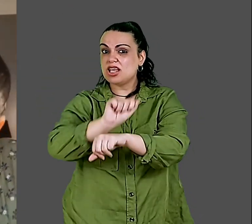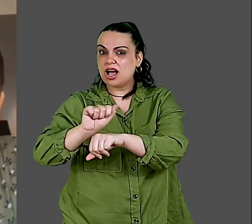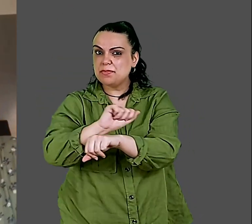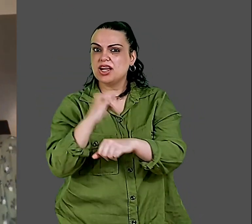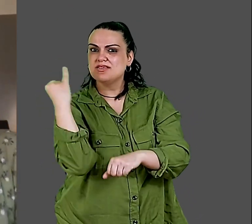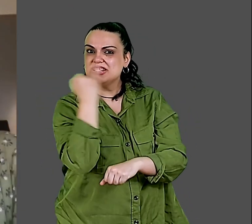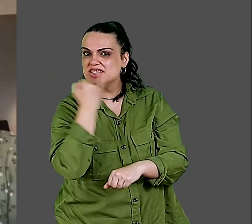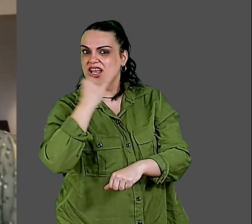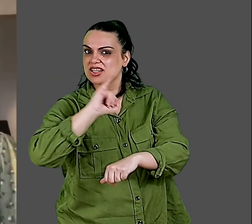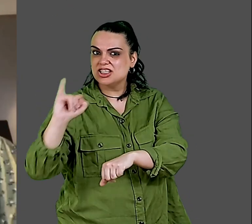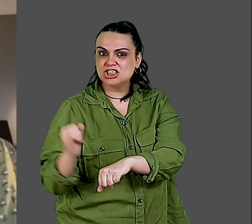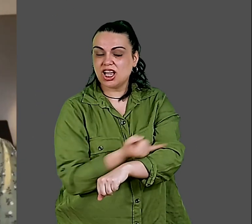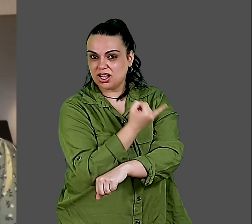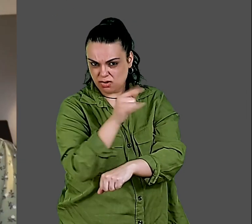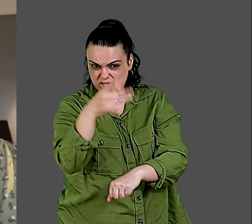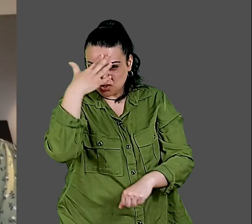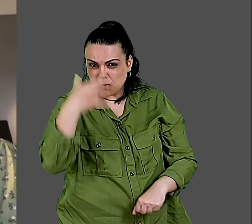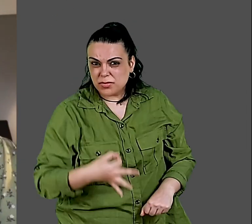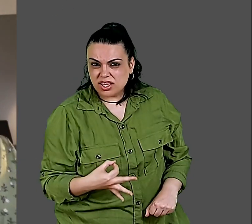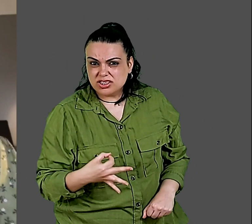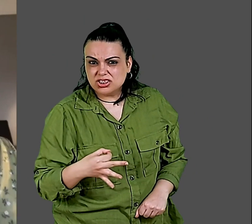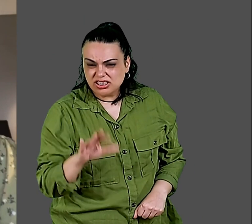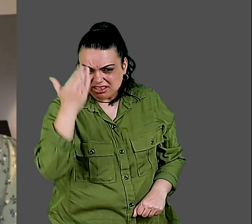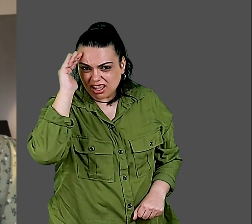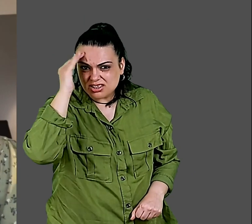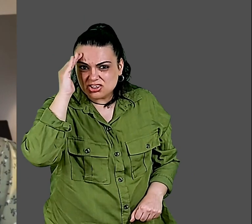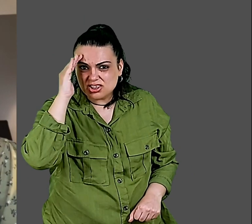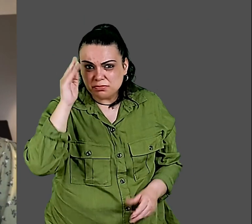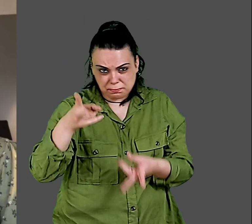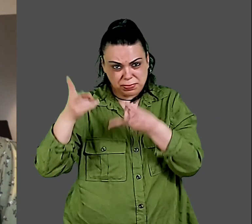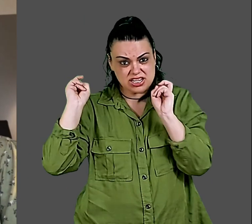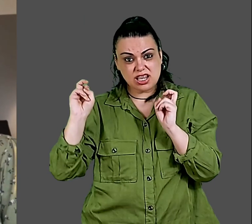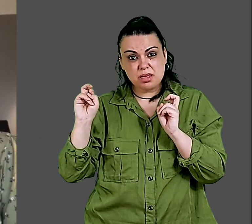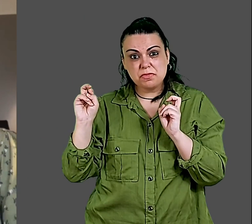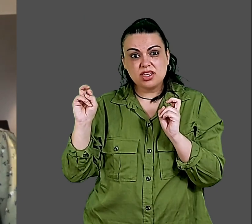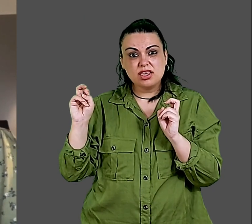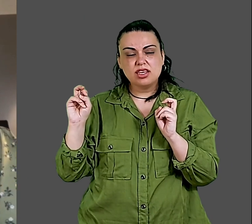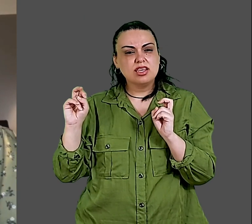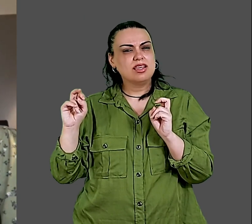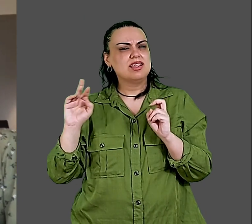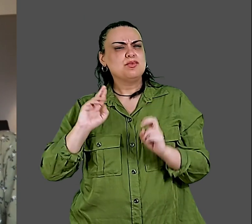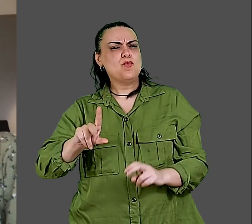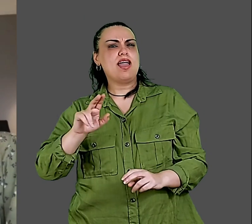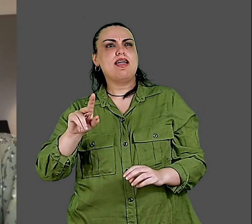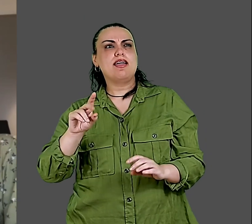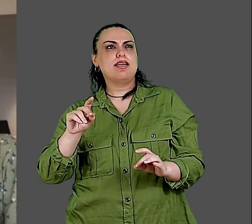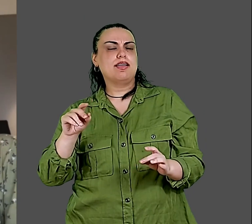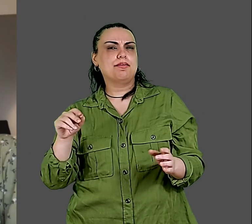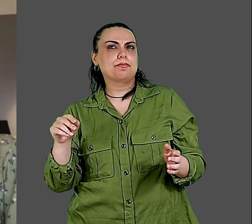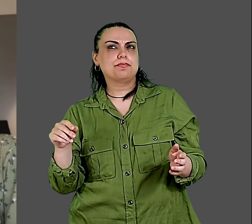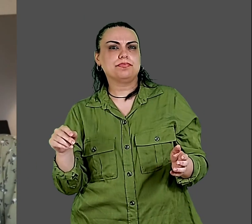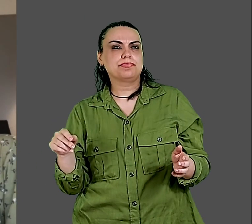Deus de Abraão, de Isaac e de Jacó. Você compreende isso? Então, não é fé